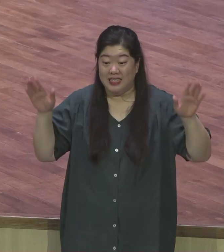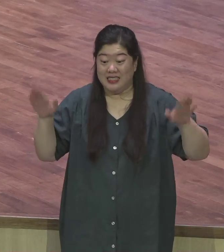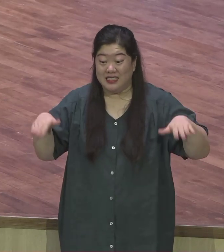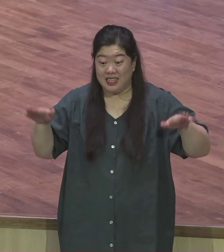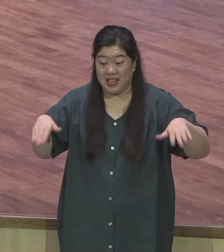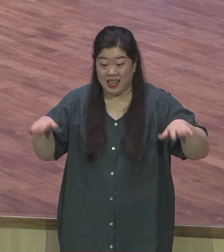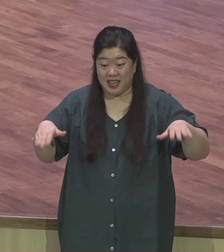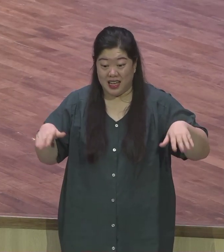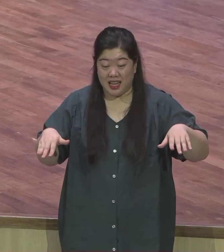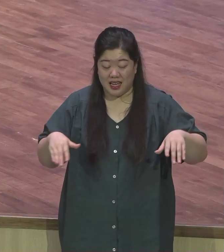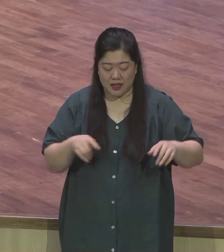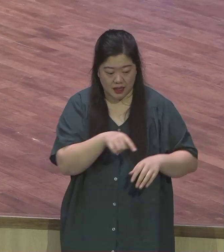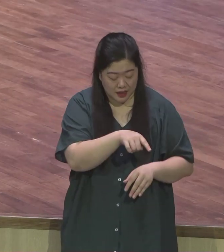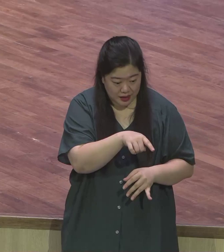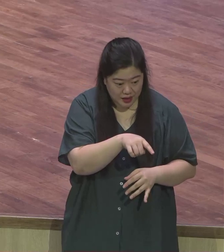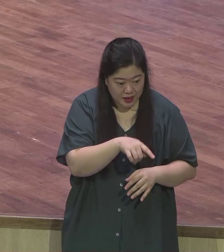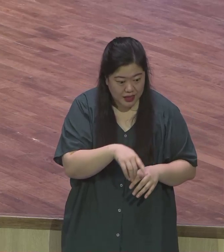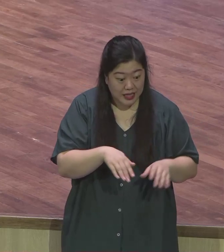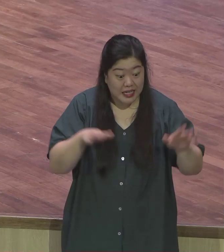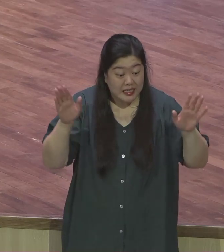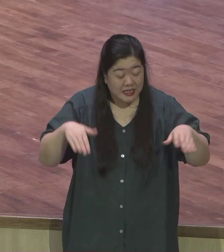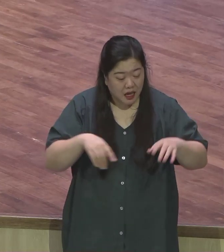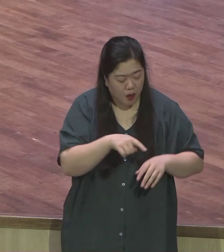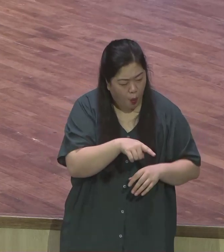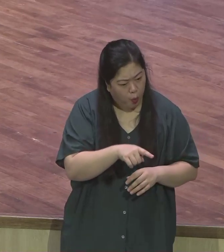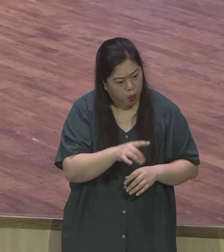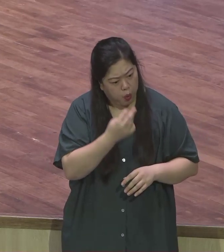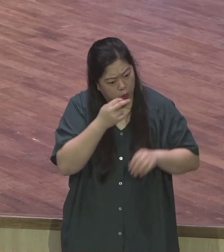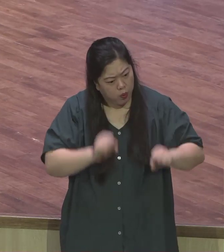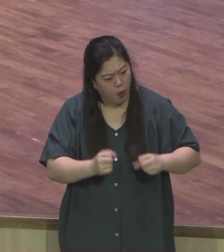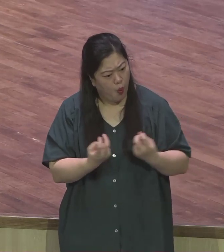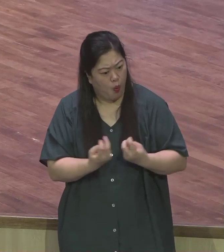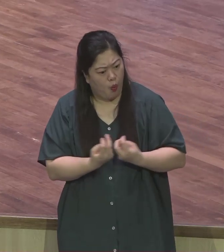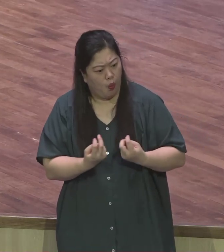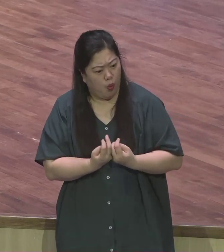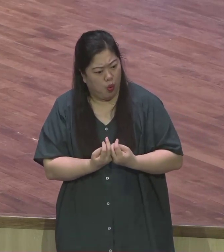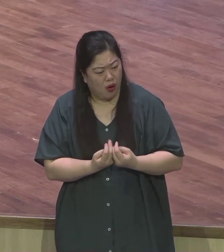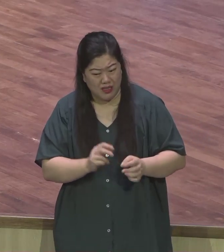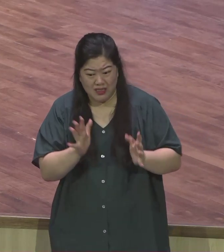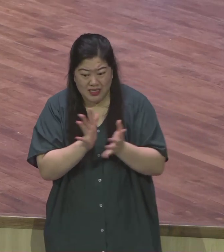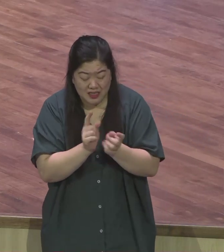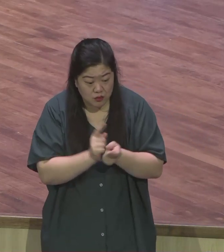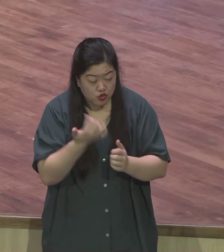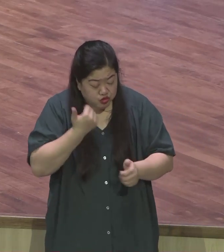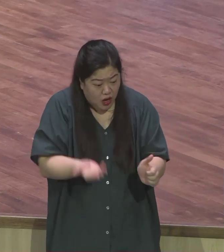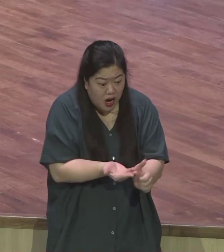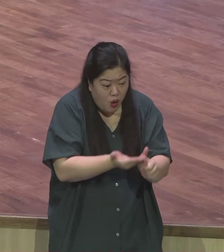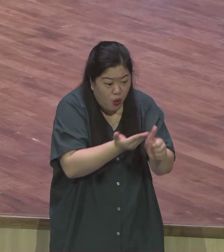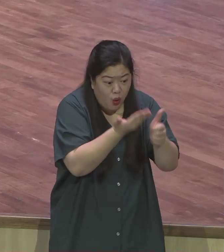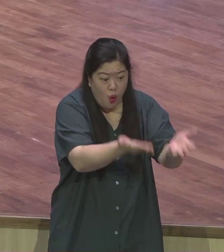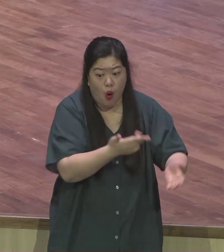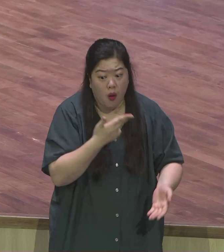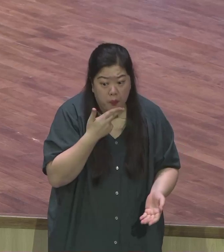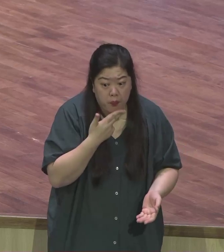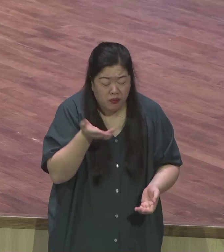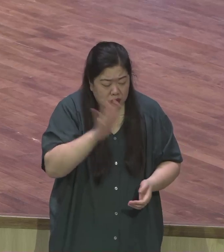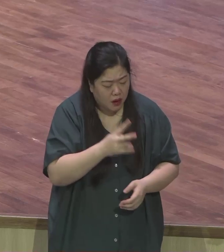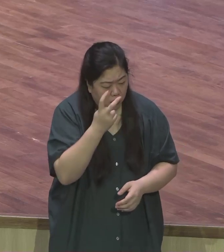의미한다면 이 머리털 계산법은 바로 하나님의 절대 보장을 의미하고 있습니다 우리 성도